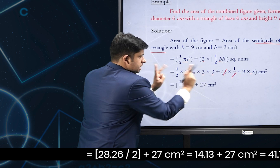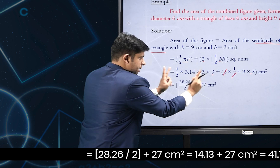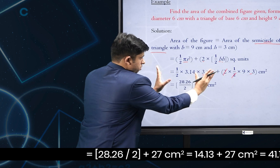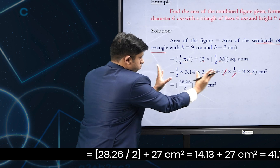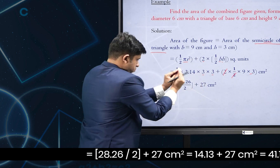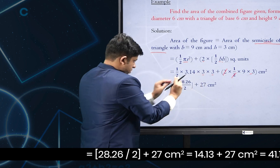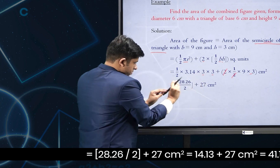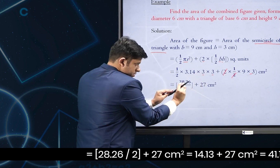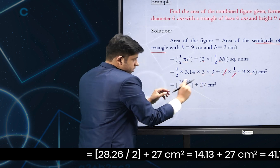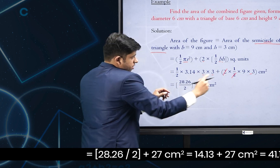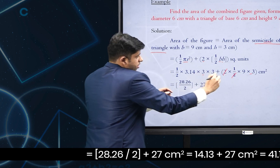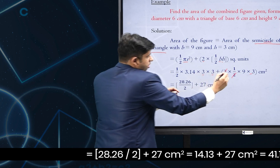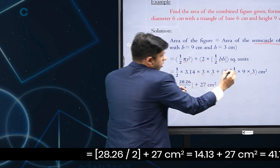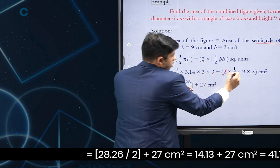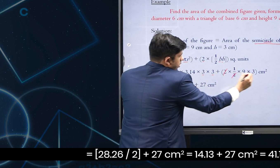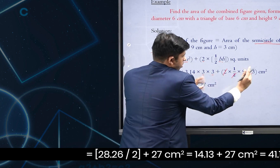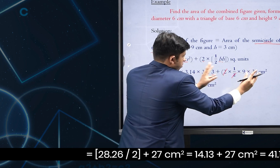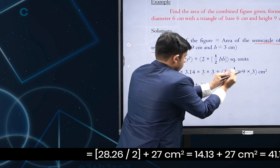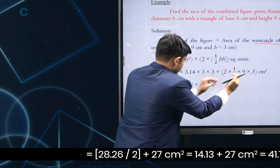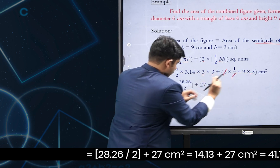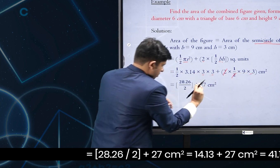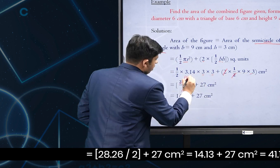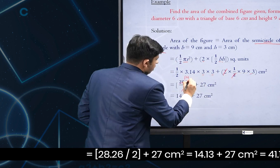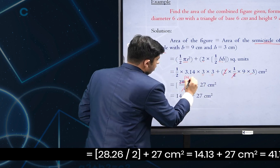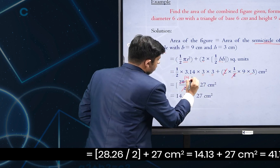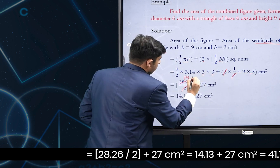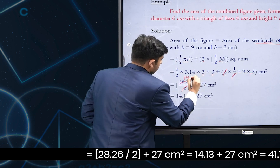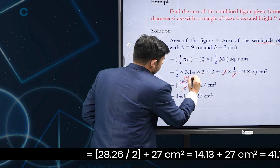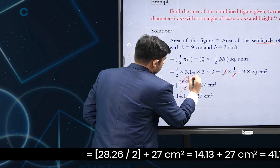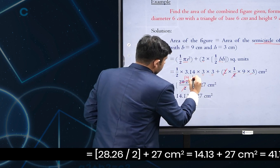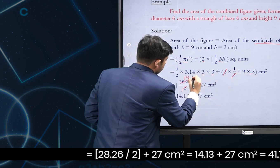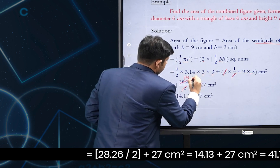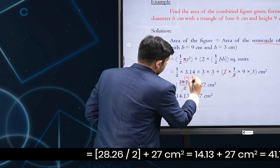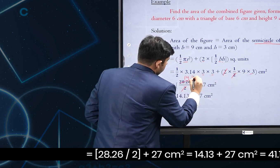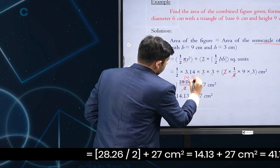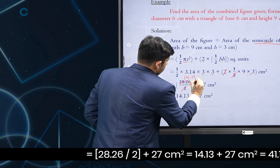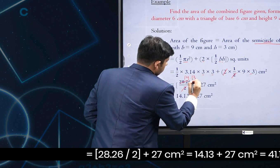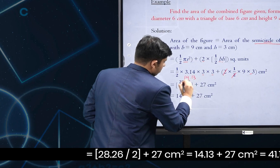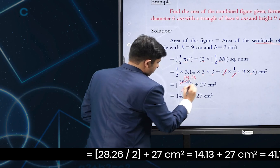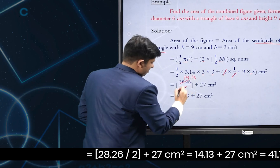28.26 கீழ் 2 கூட்டல் 27 சென்டிமீட்டர் மேலிலக்கு 2. ஈடு